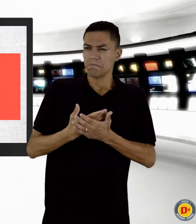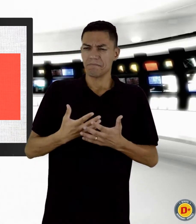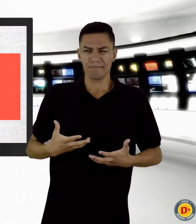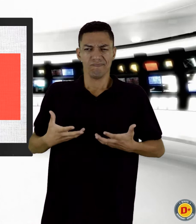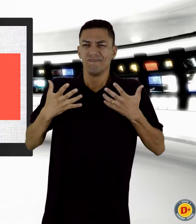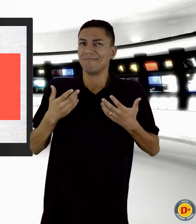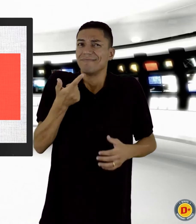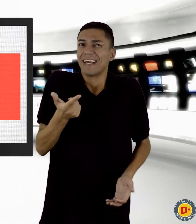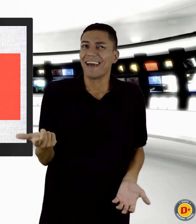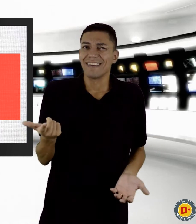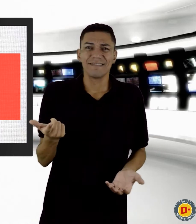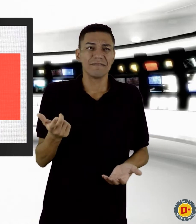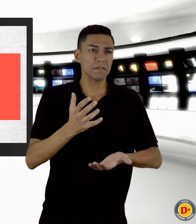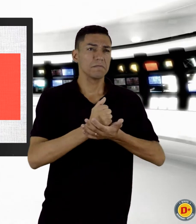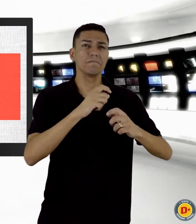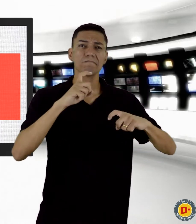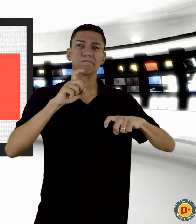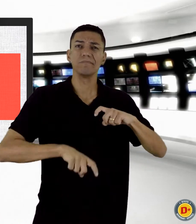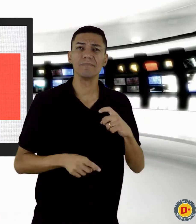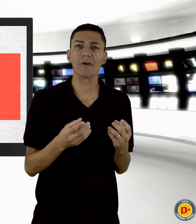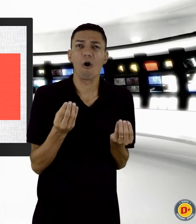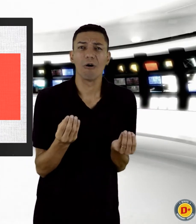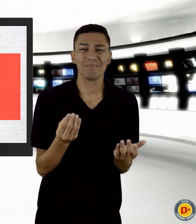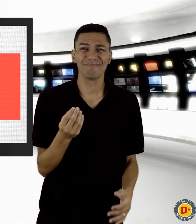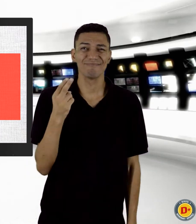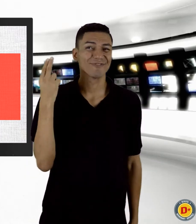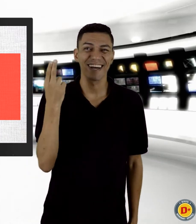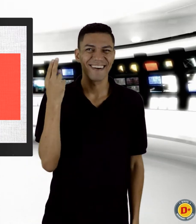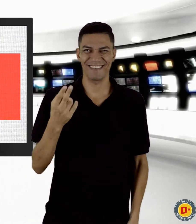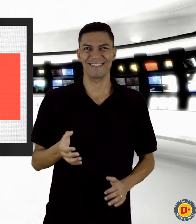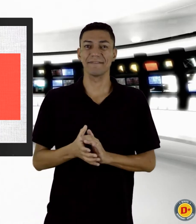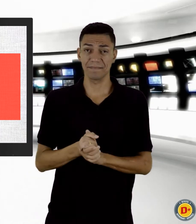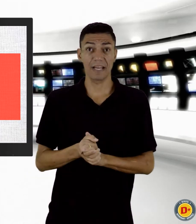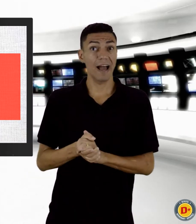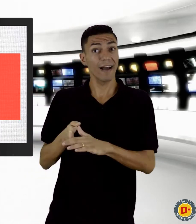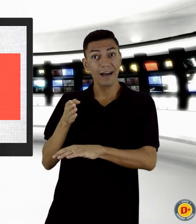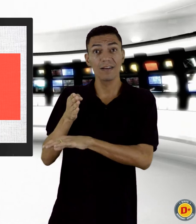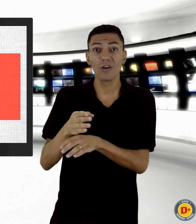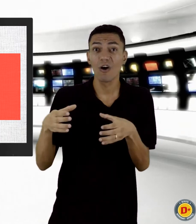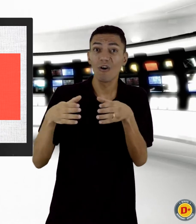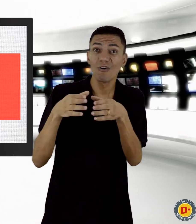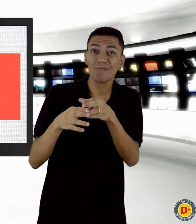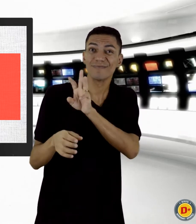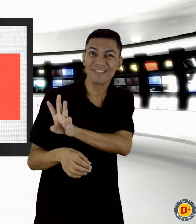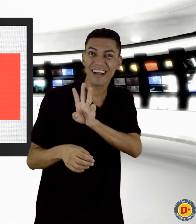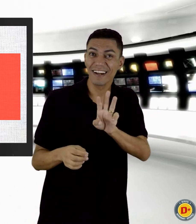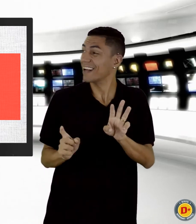Mas com a ajuda do Outsiders Club, um grupo de amizades e namoros para pessoas com deficiência, ela conheceu